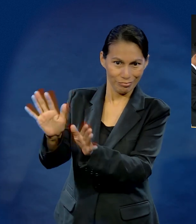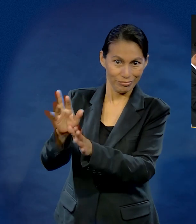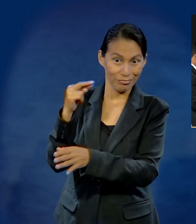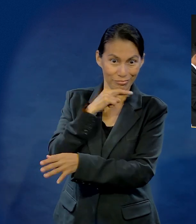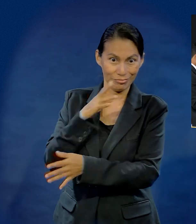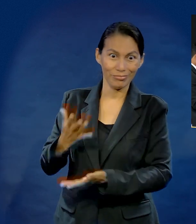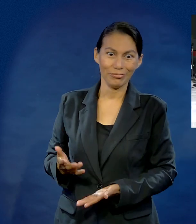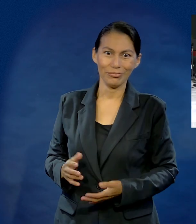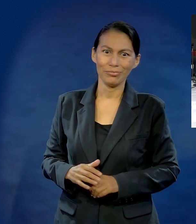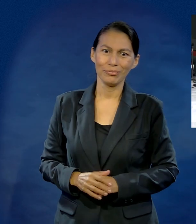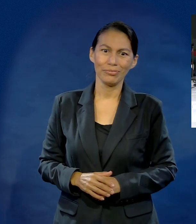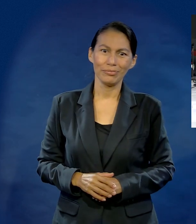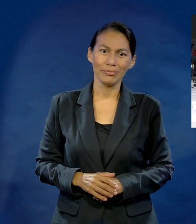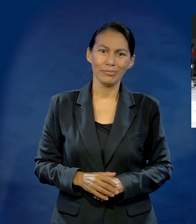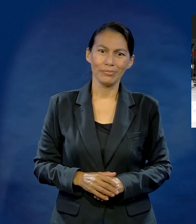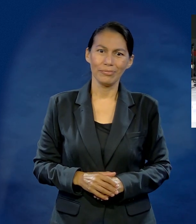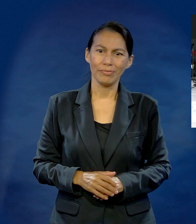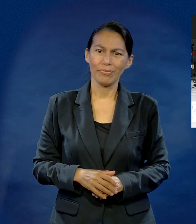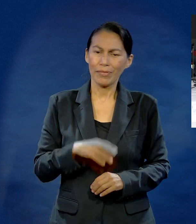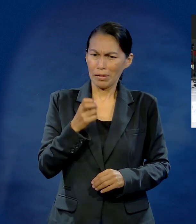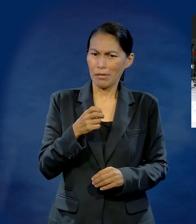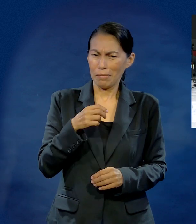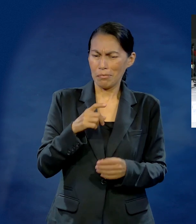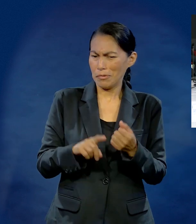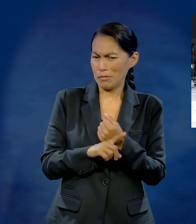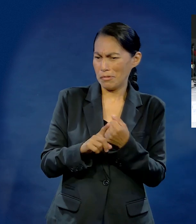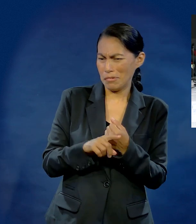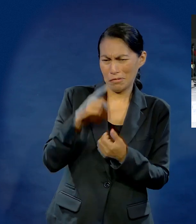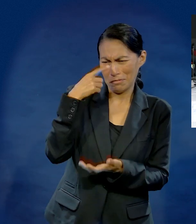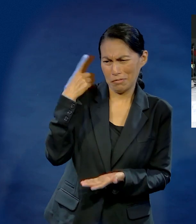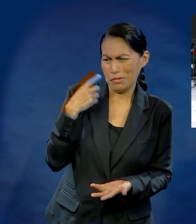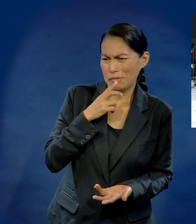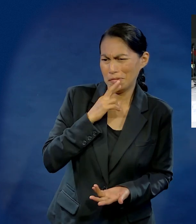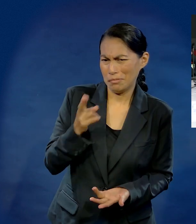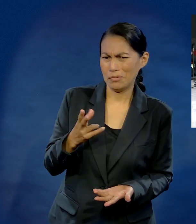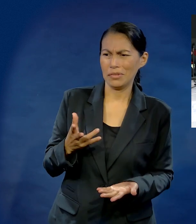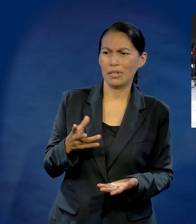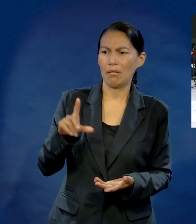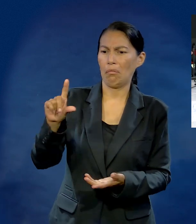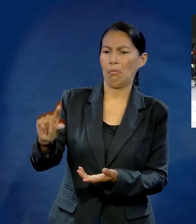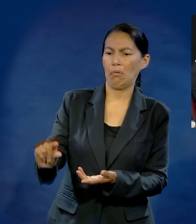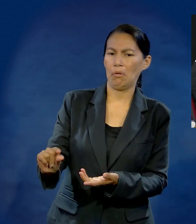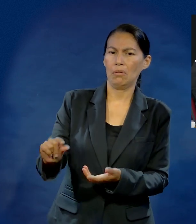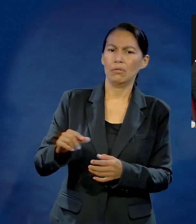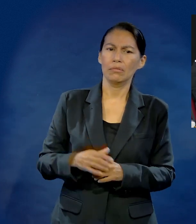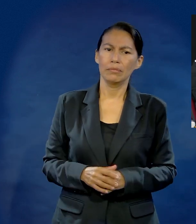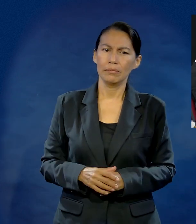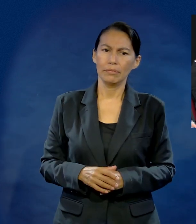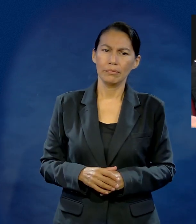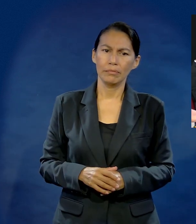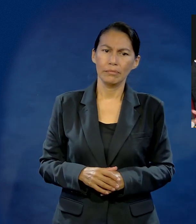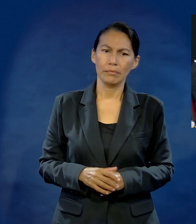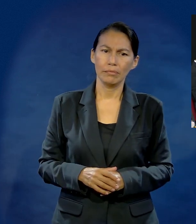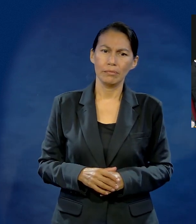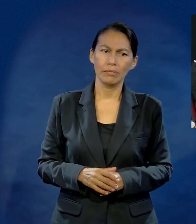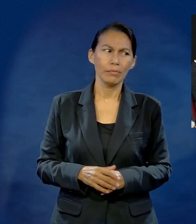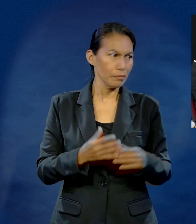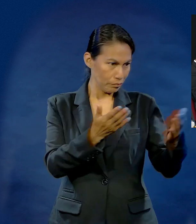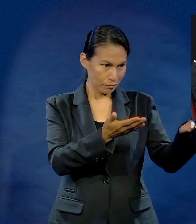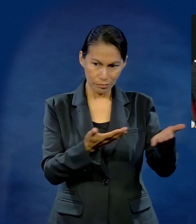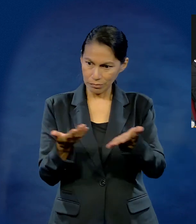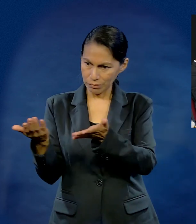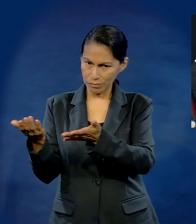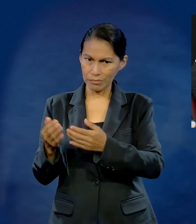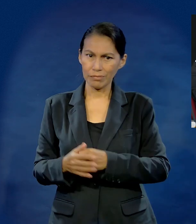es comida. ¿Podría compartirnos algo de comida? Yo le pregunto, mis amigos, ¿qué se supone que tiene que contestar ella?